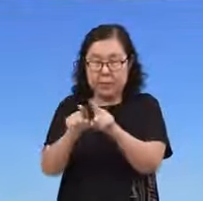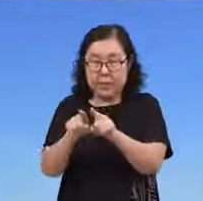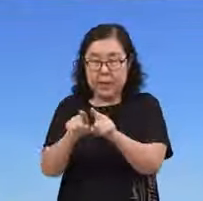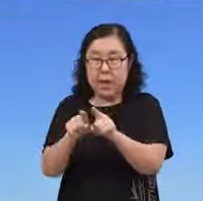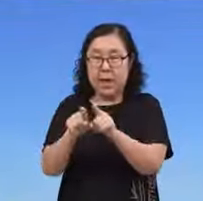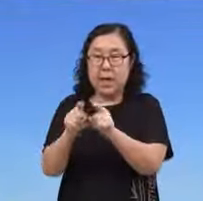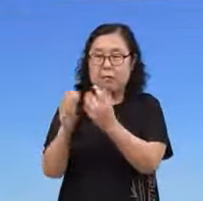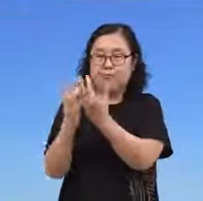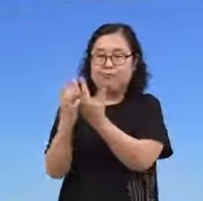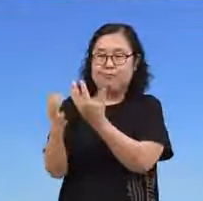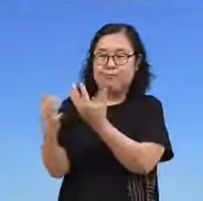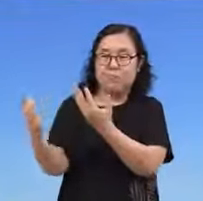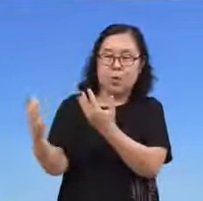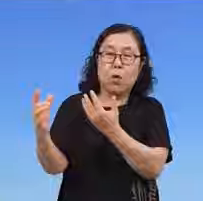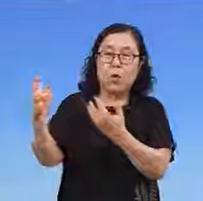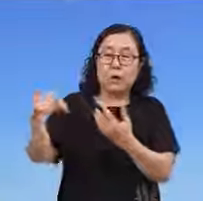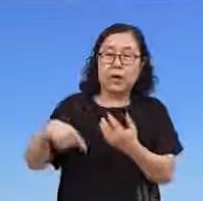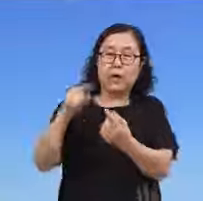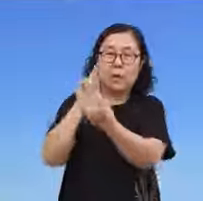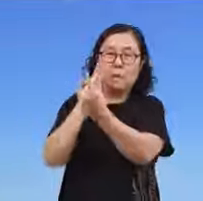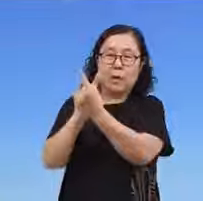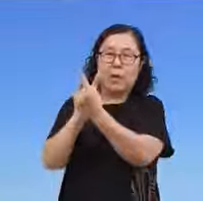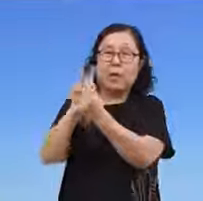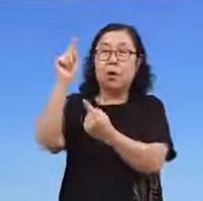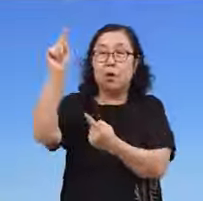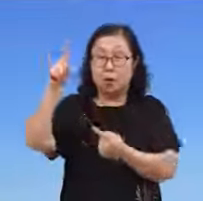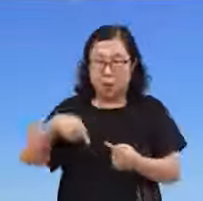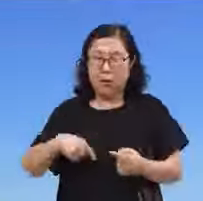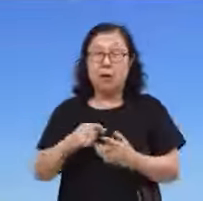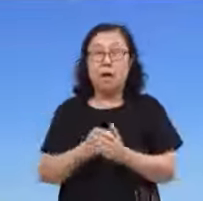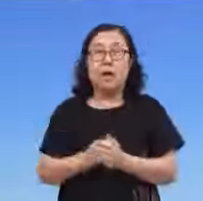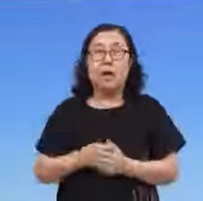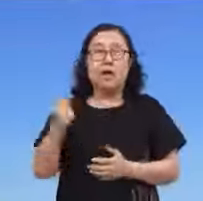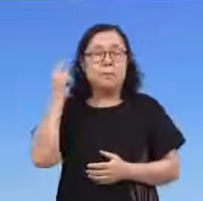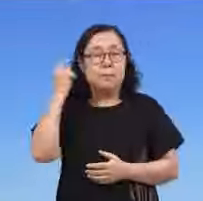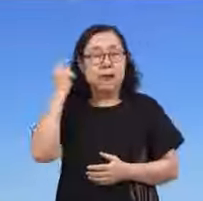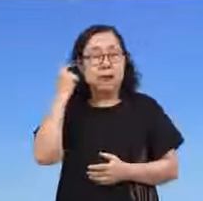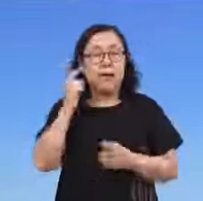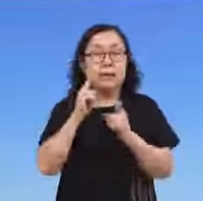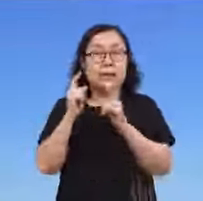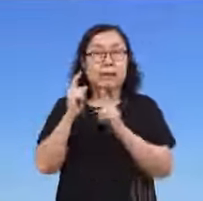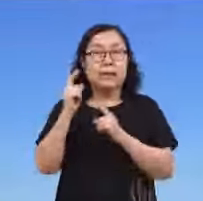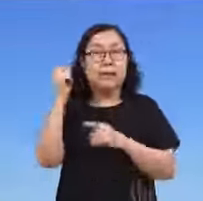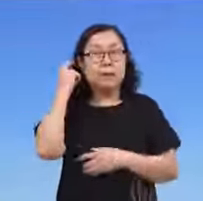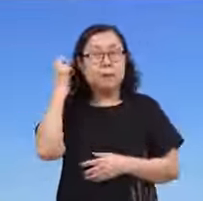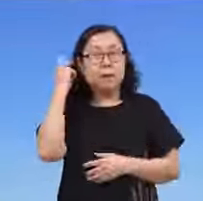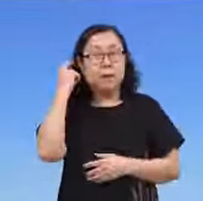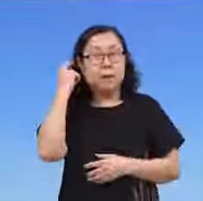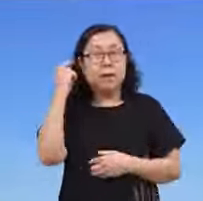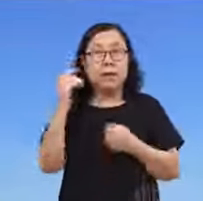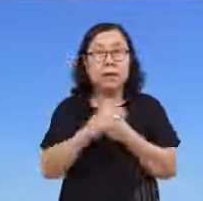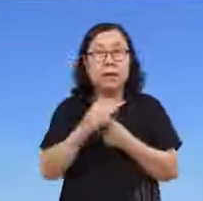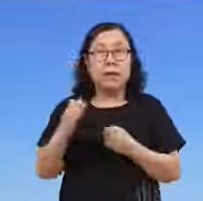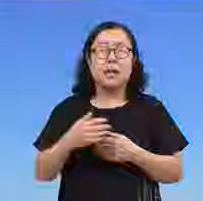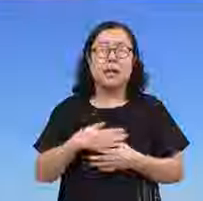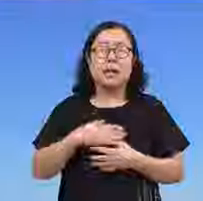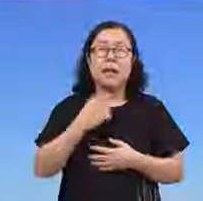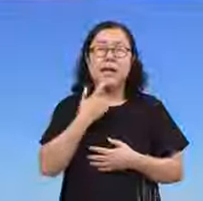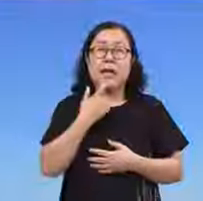장정 400명을 거느리고 자기를 만나러 온다. 이런 소식이 전해지니까 이제